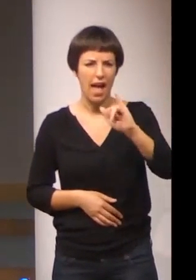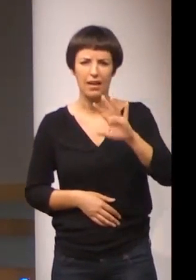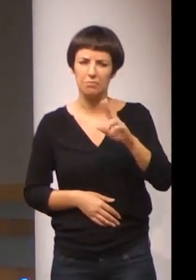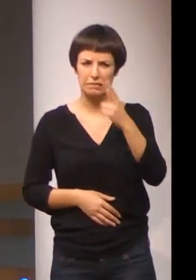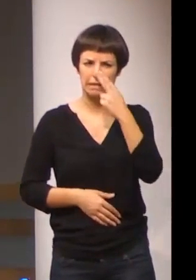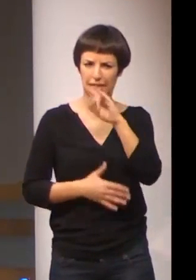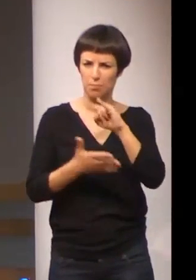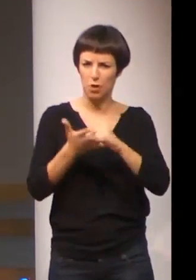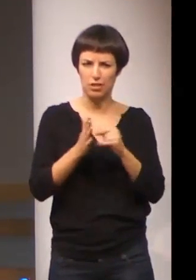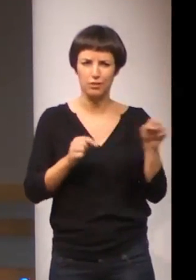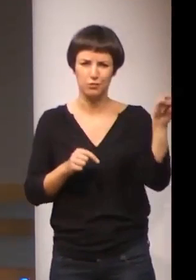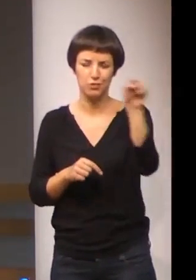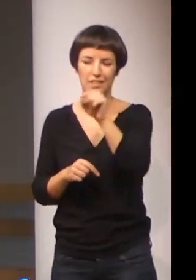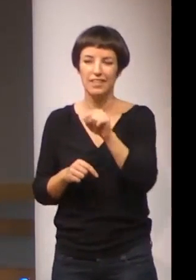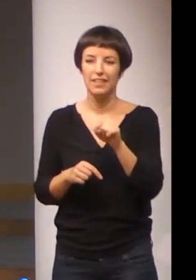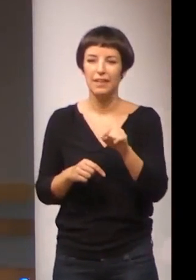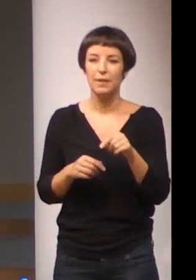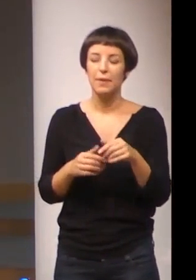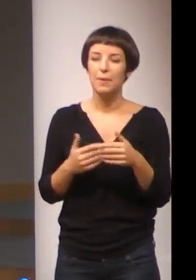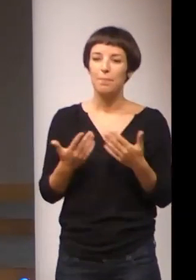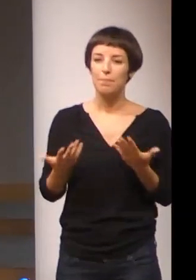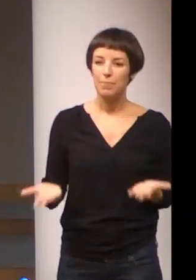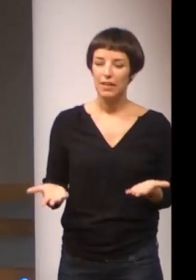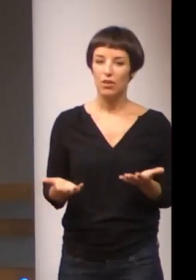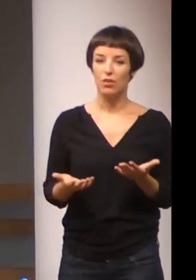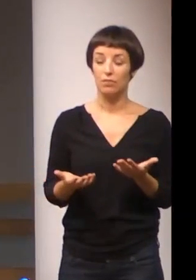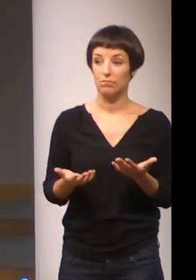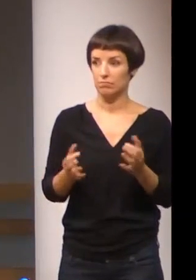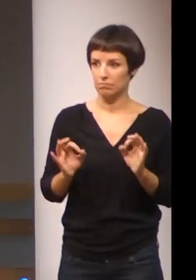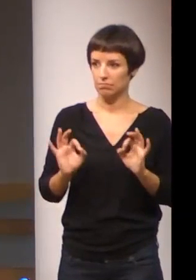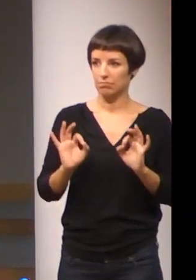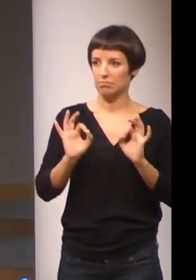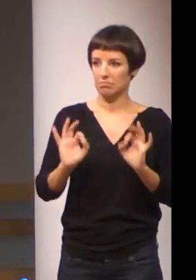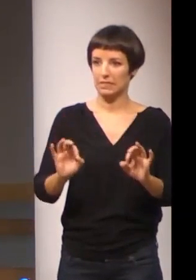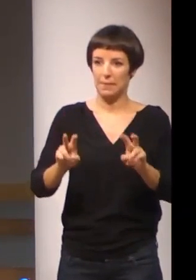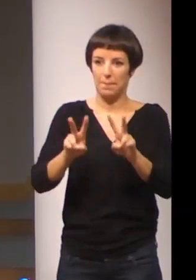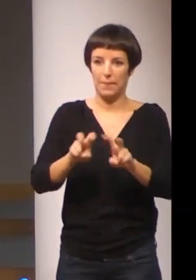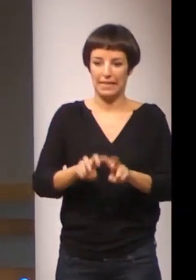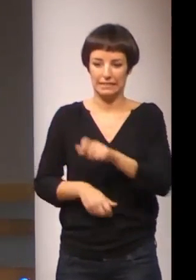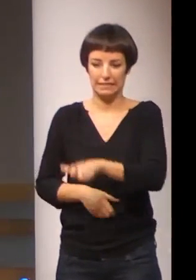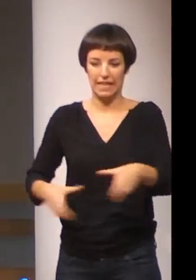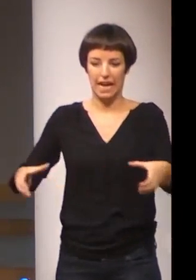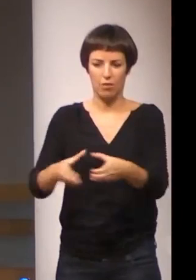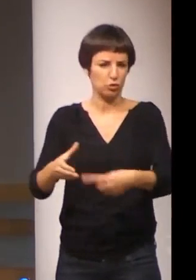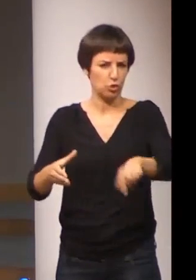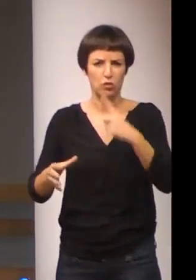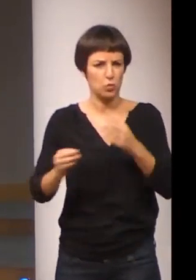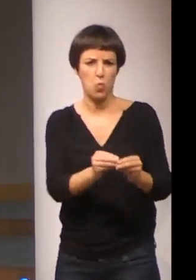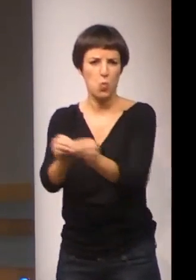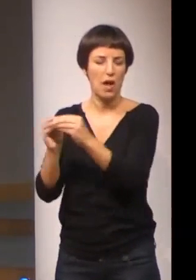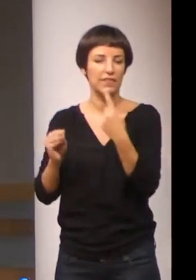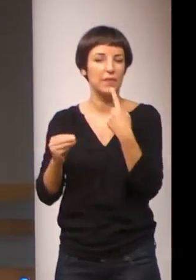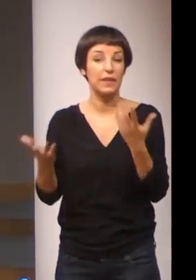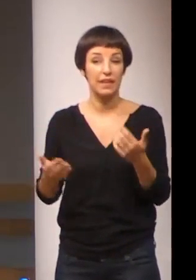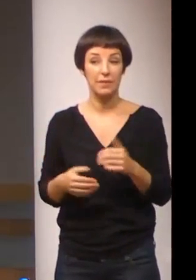interesantes, pero lo que están diciendo todos los investigadores es que ha habido realmente muy poca